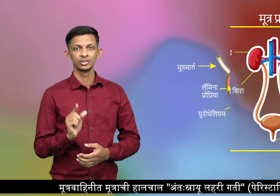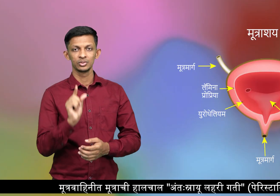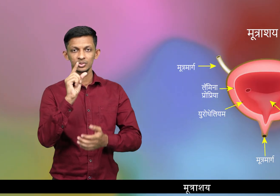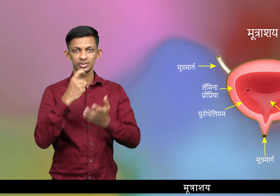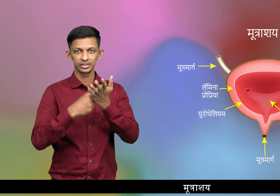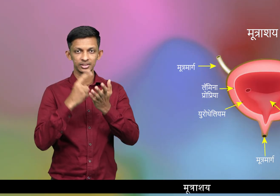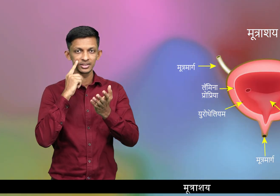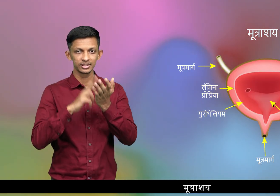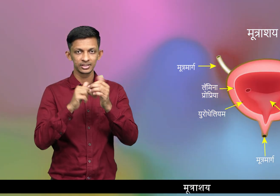मूत्राशय